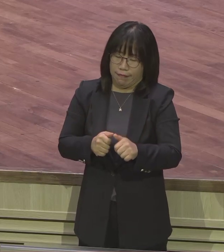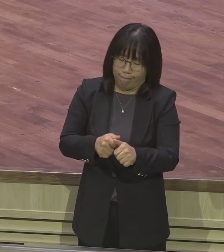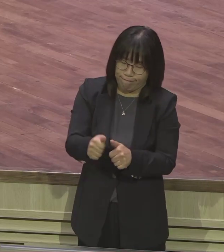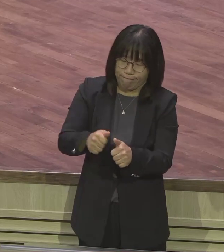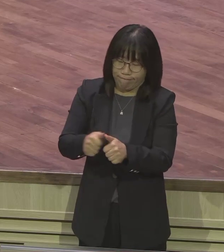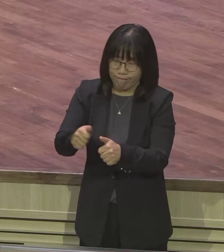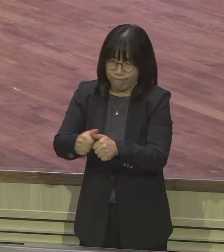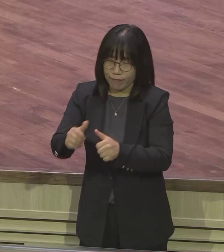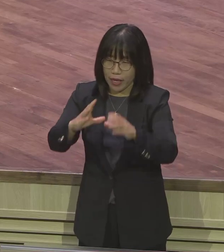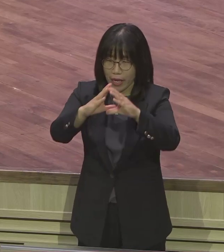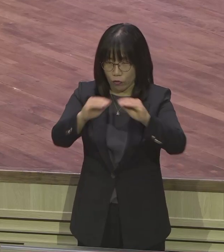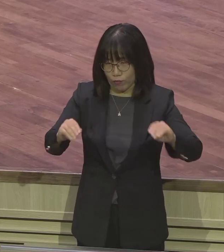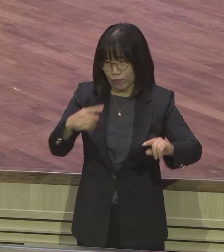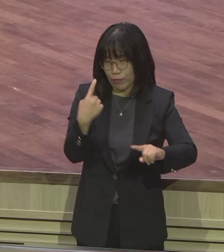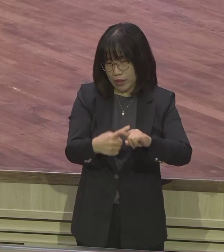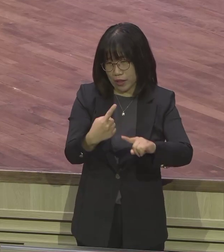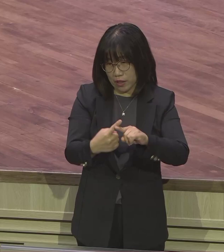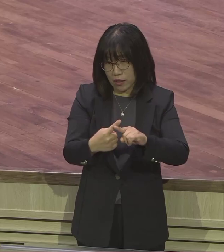과정을 거쳐서